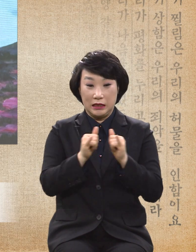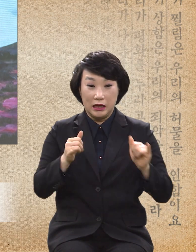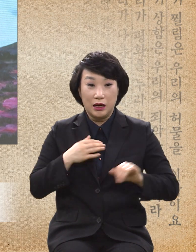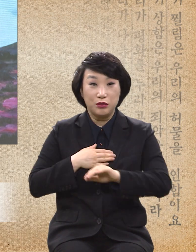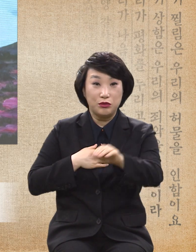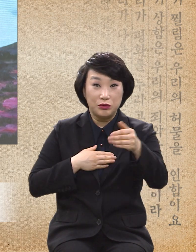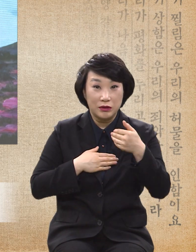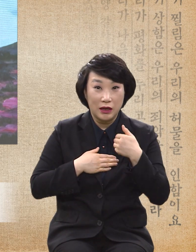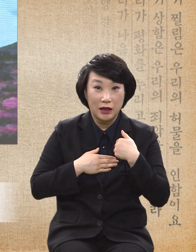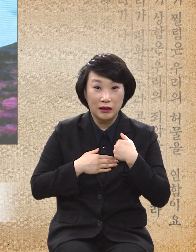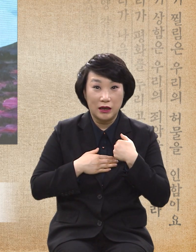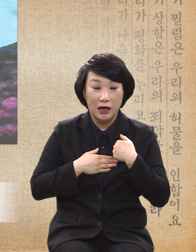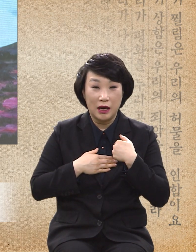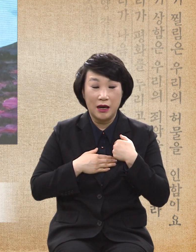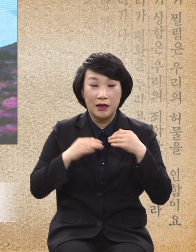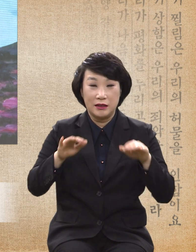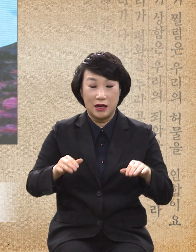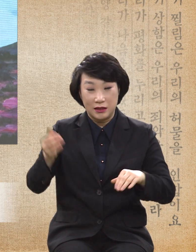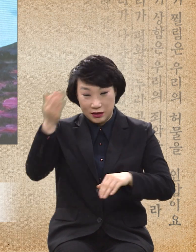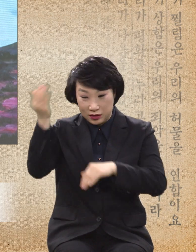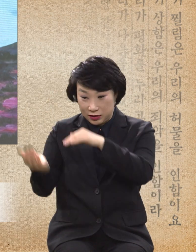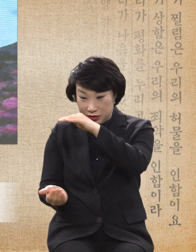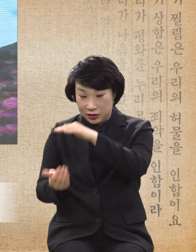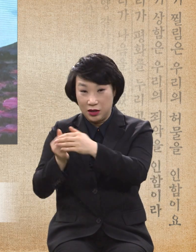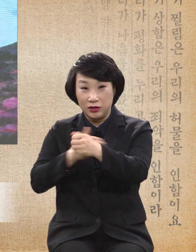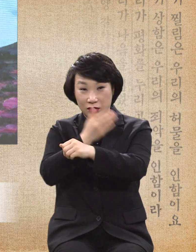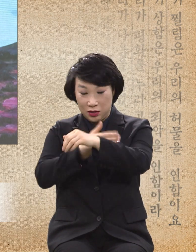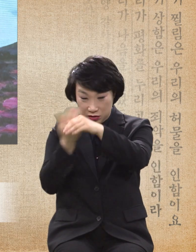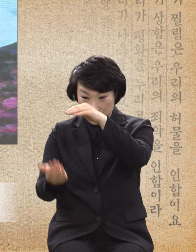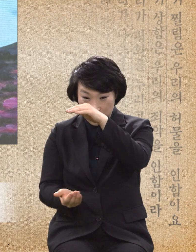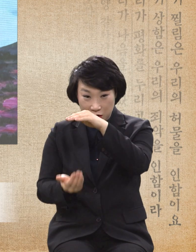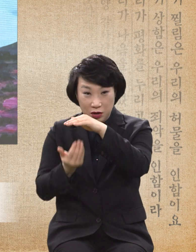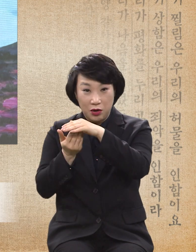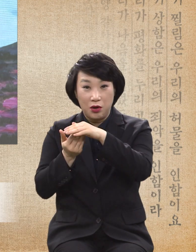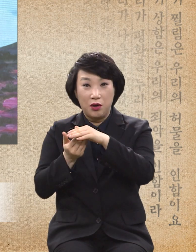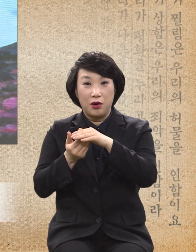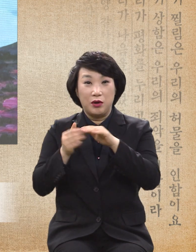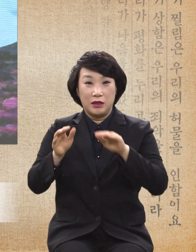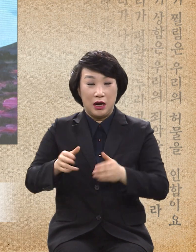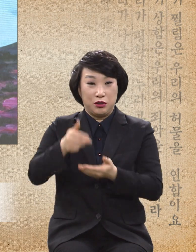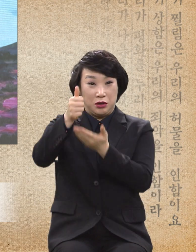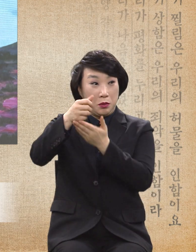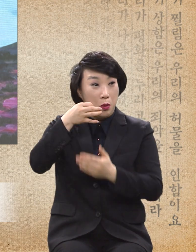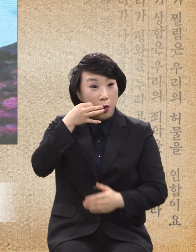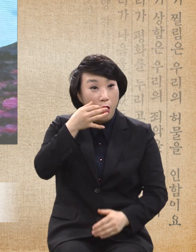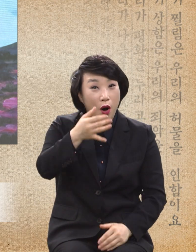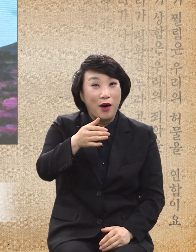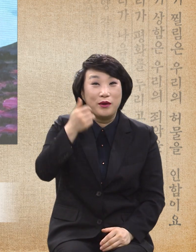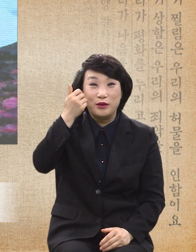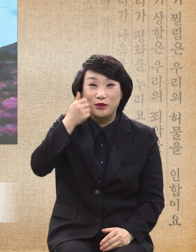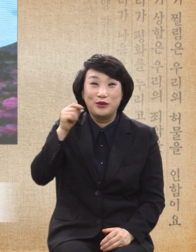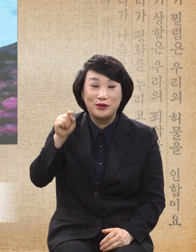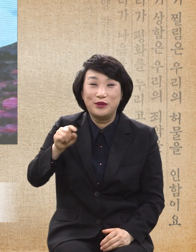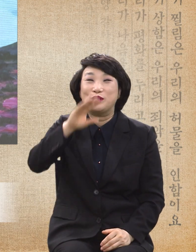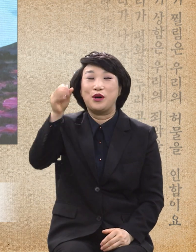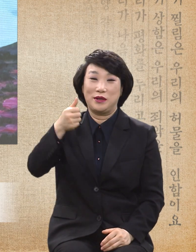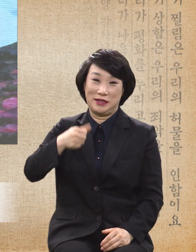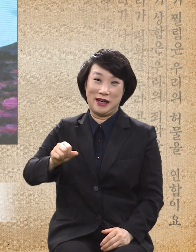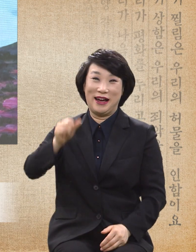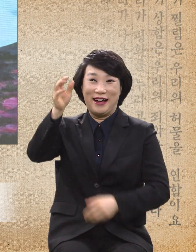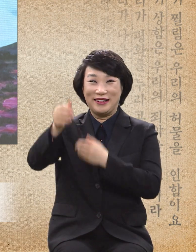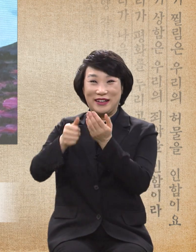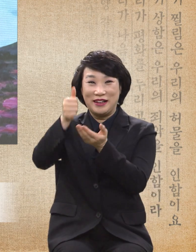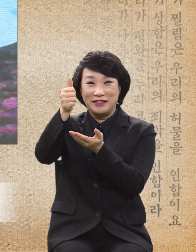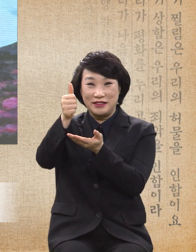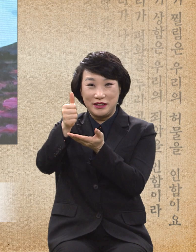인간들 앞에서 전지하시고 전능하심을 보여주신 분이 성자